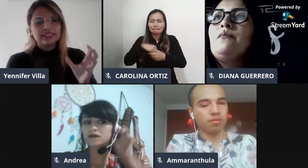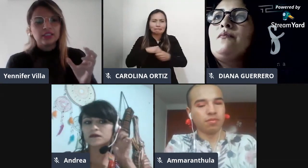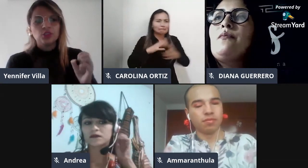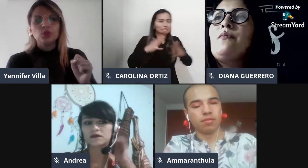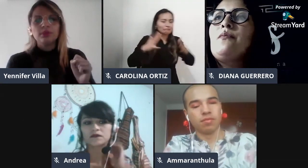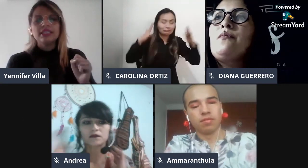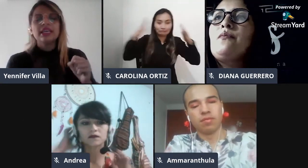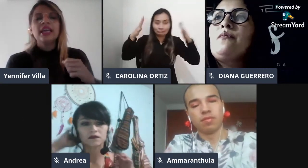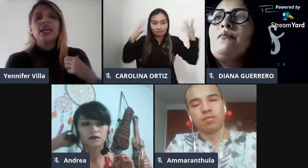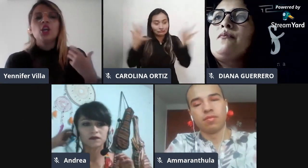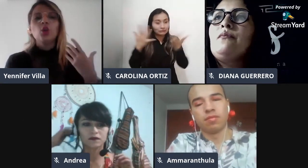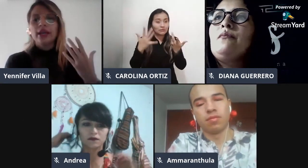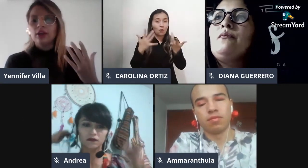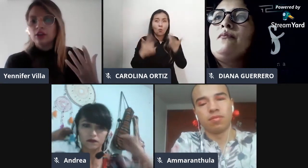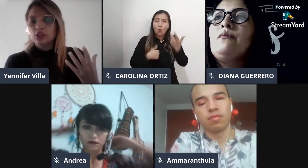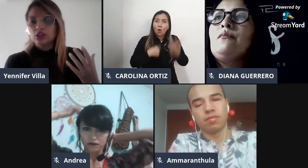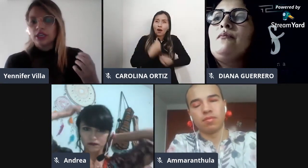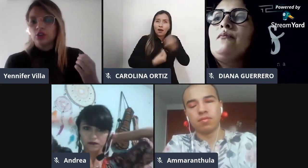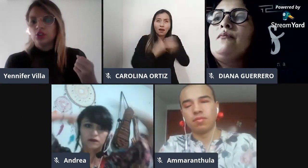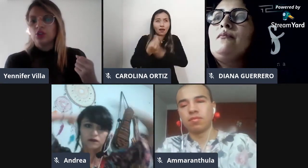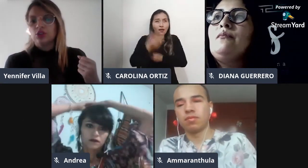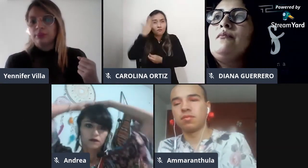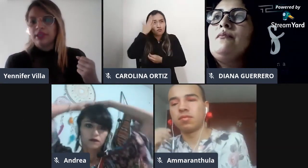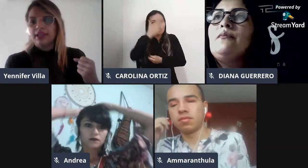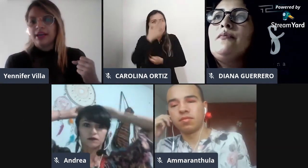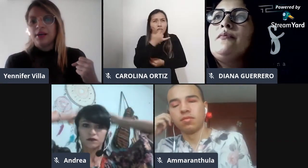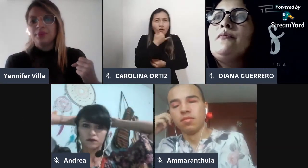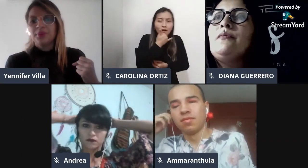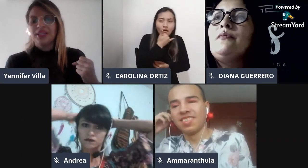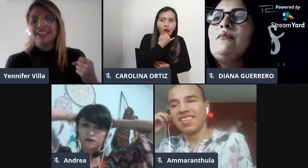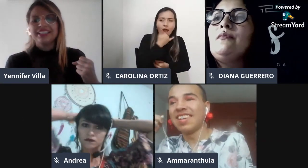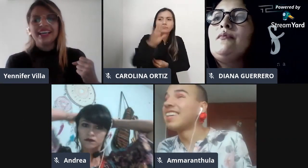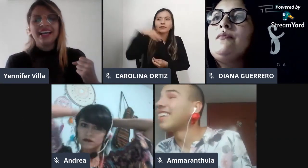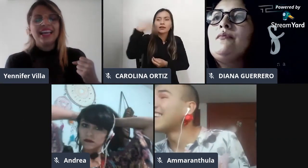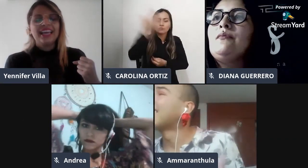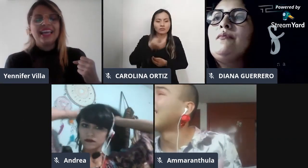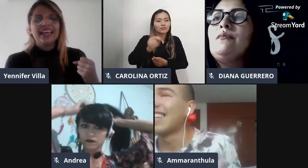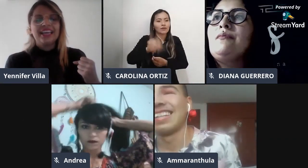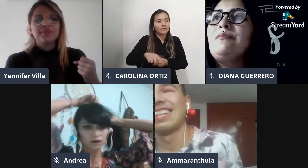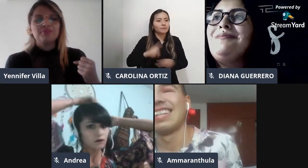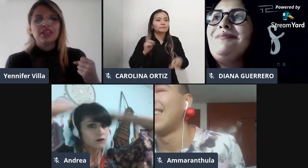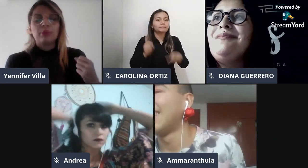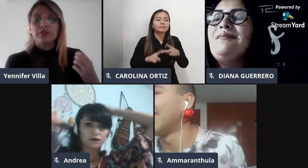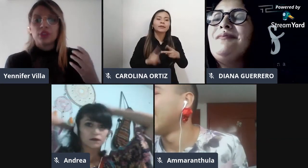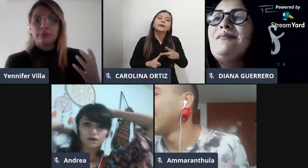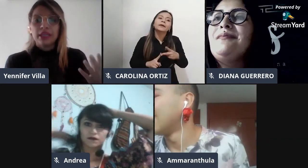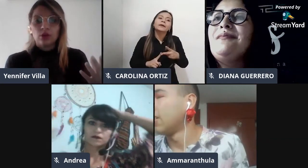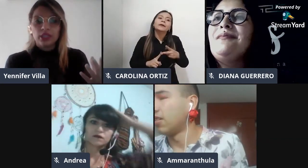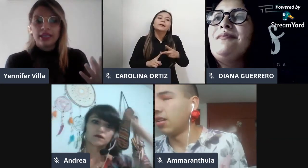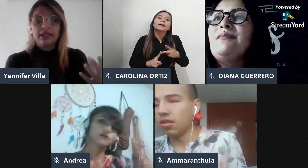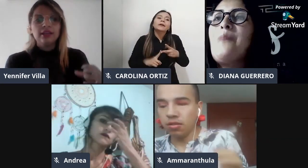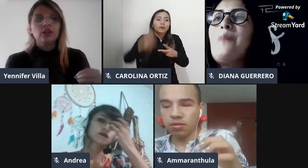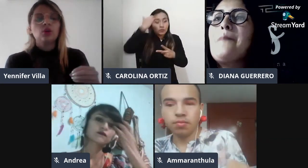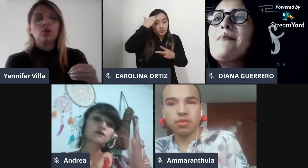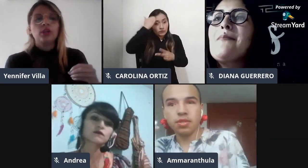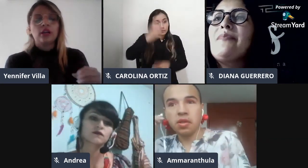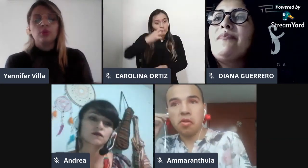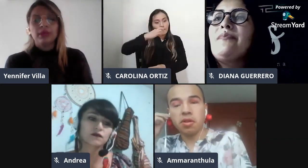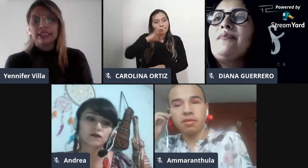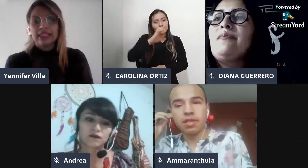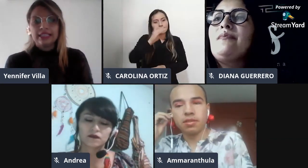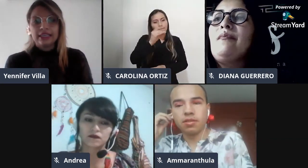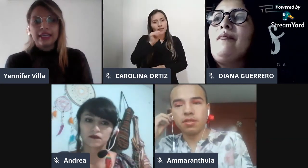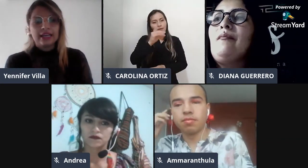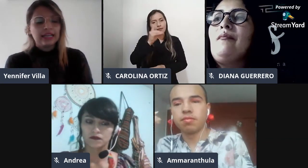genera tantas incertidumbres. Luego nos acogió de manera muy linda la profesora Piedad Ortega con